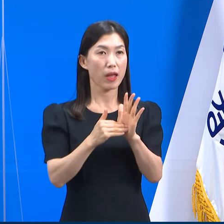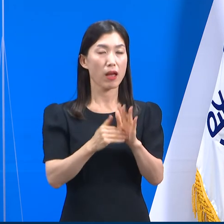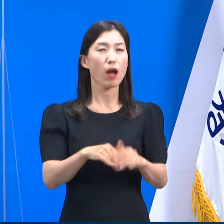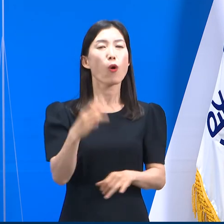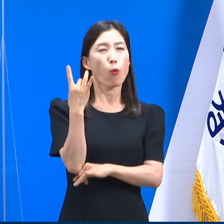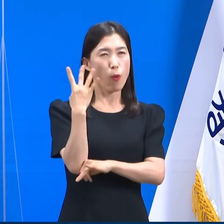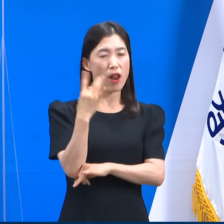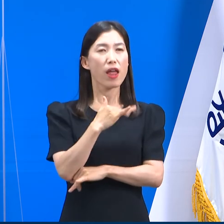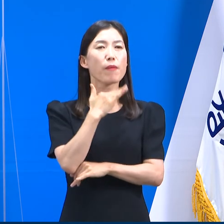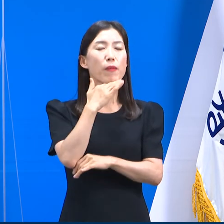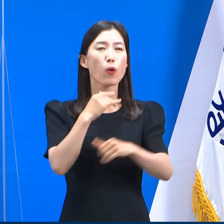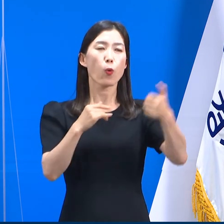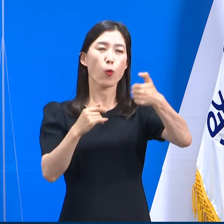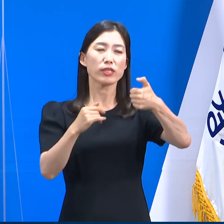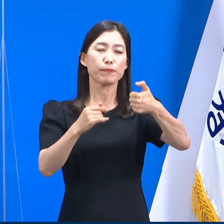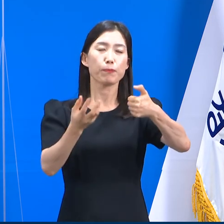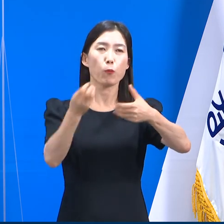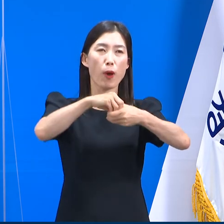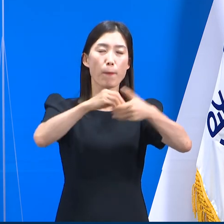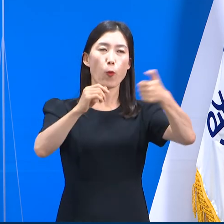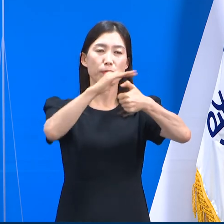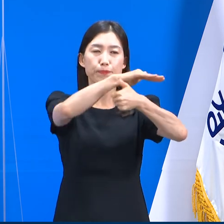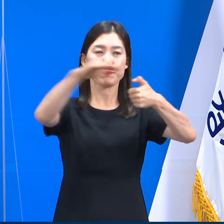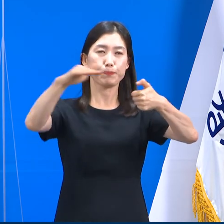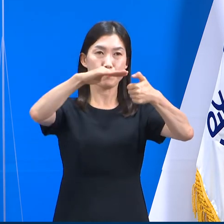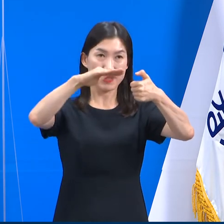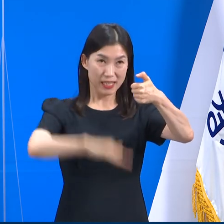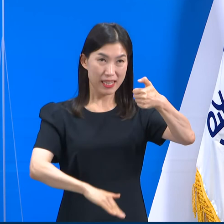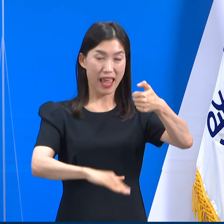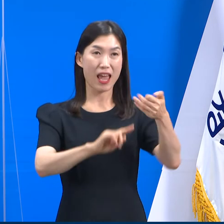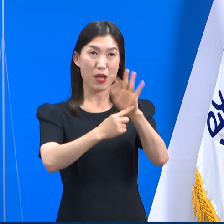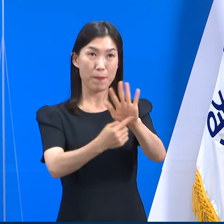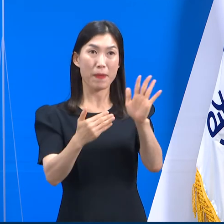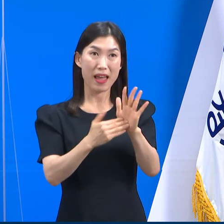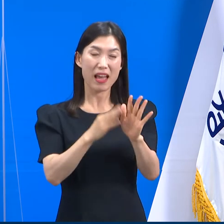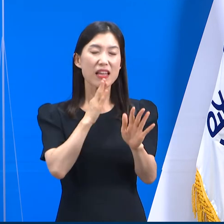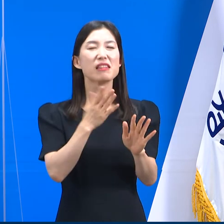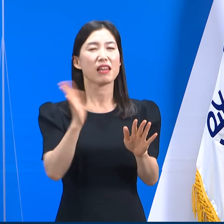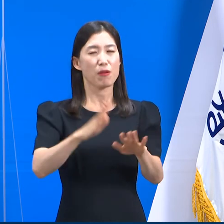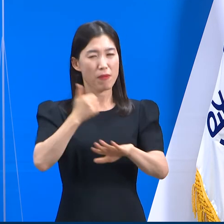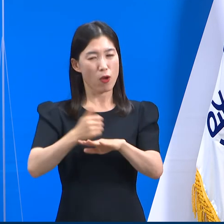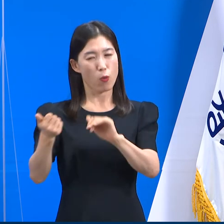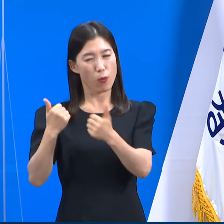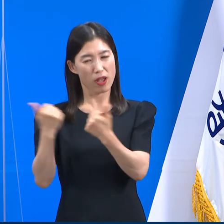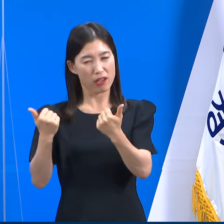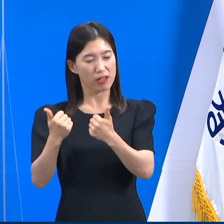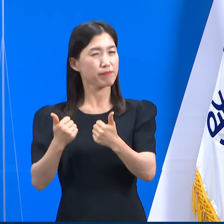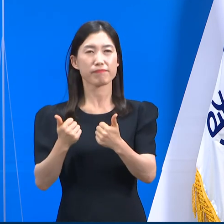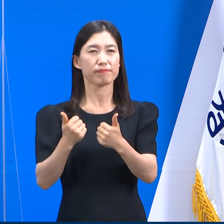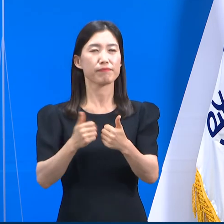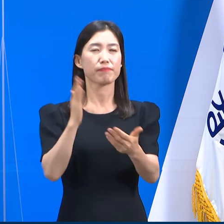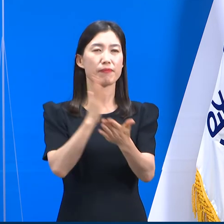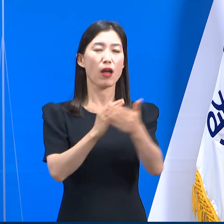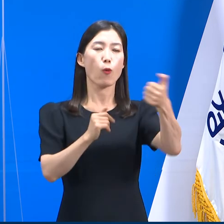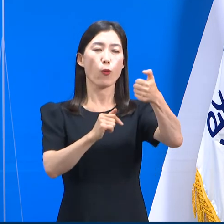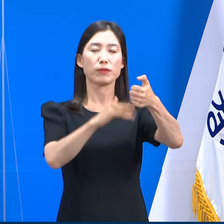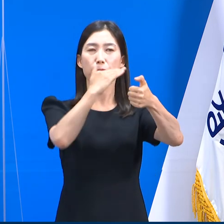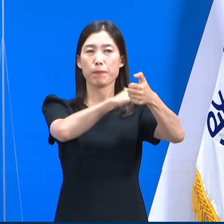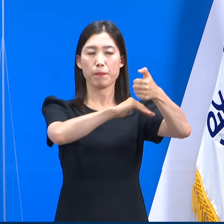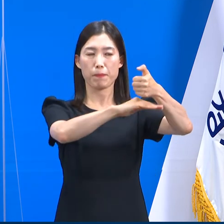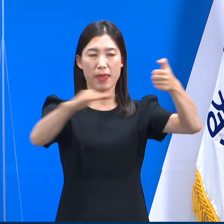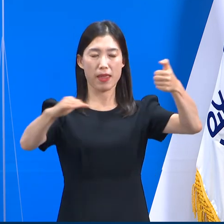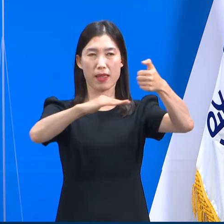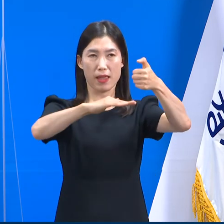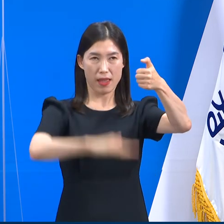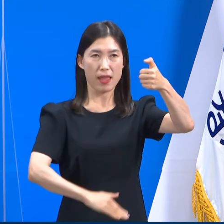당초 만 50세 이하를 확대를 지난주 브리핑 때 말씀드렸으나, 최종 검토 과정에서 만 50세 미만으로